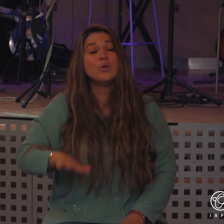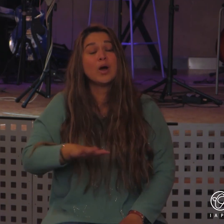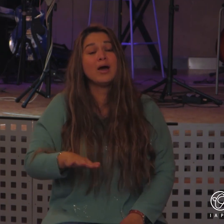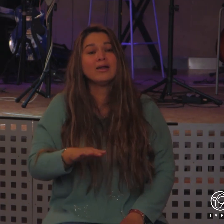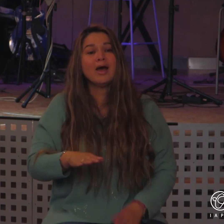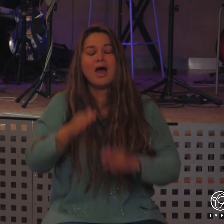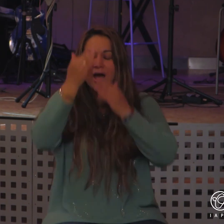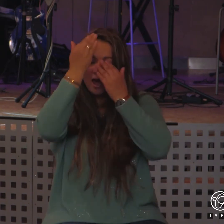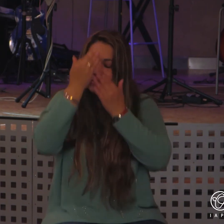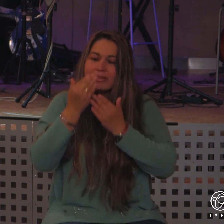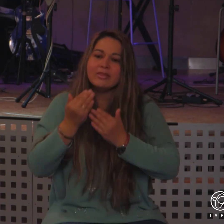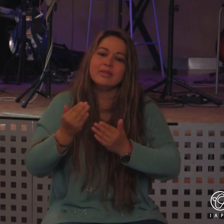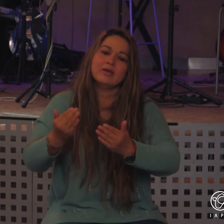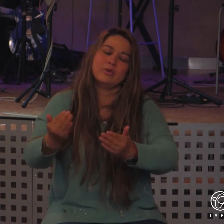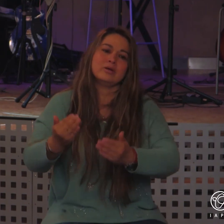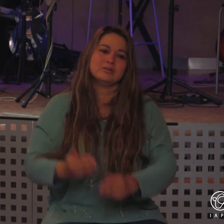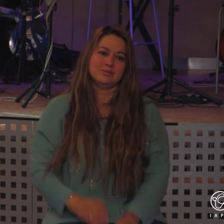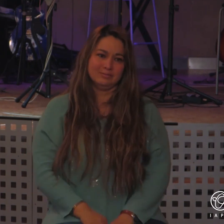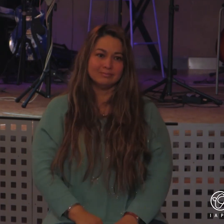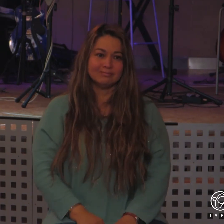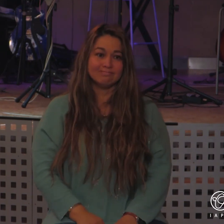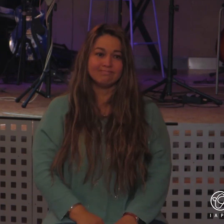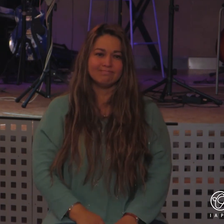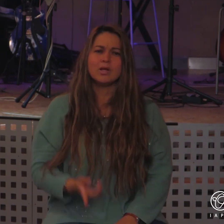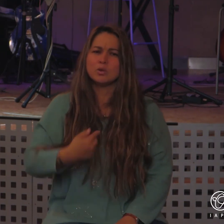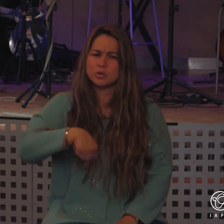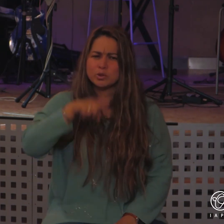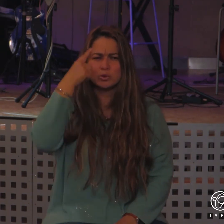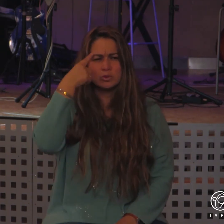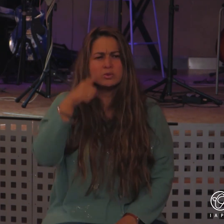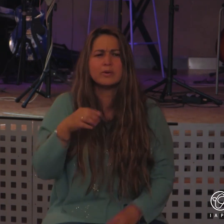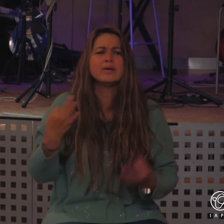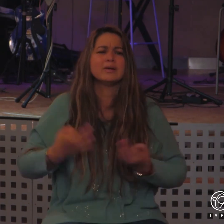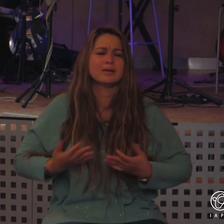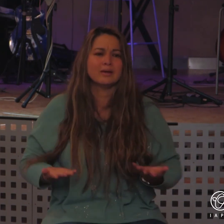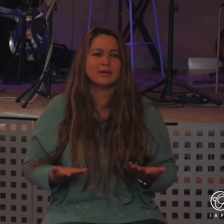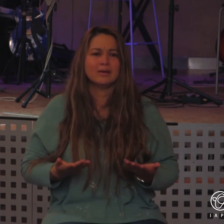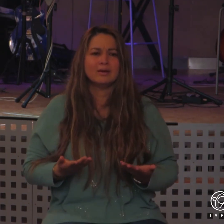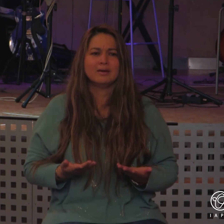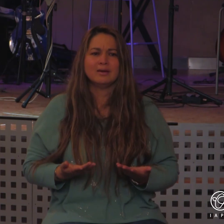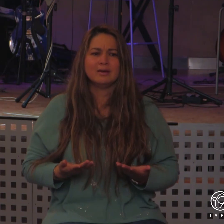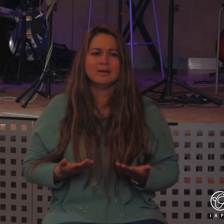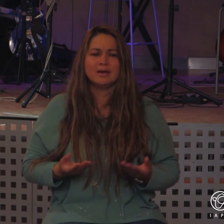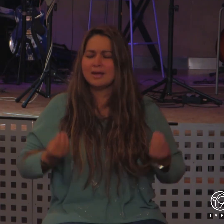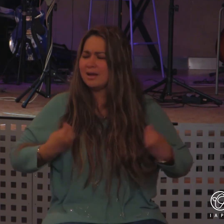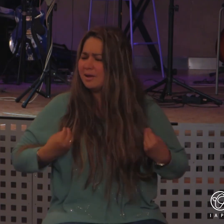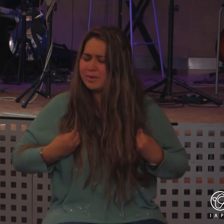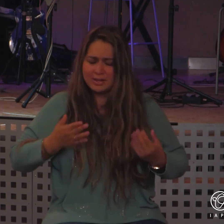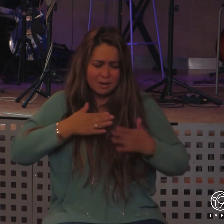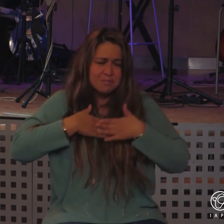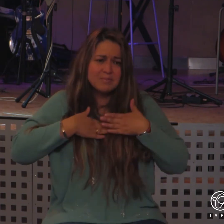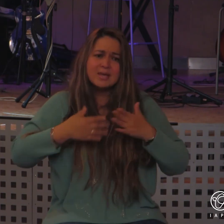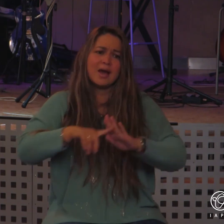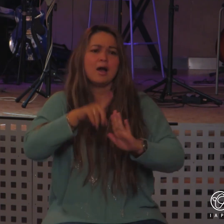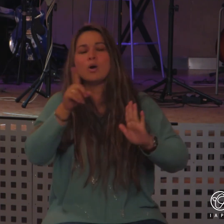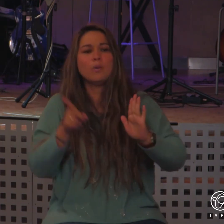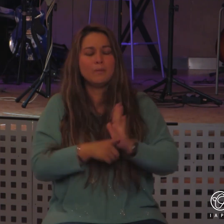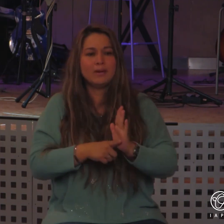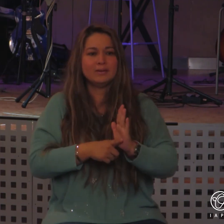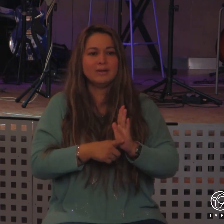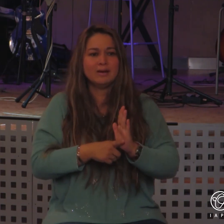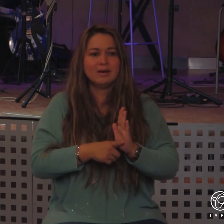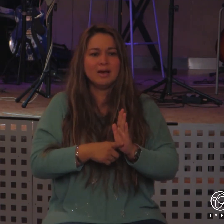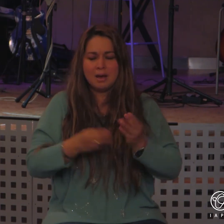Nosotros debemos ser conscientes, todas y cada uno de los días de nuestra vida, que somos lugares